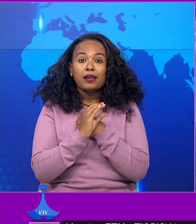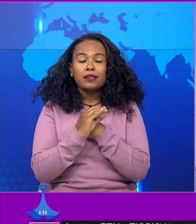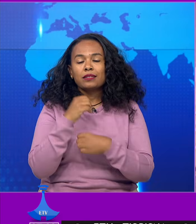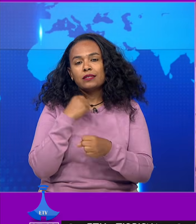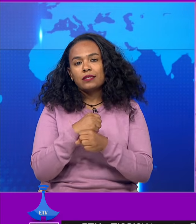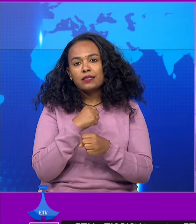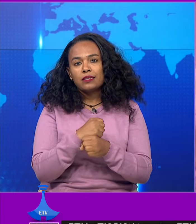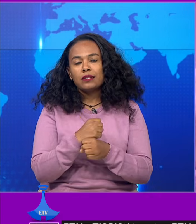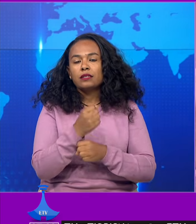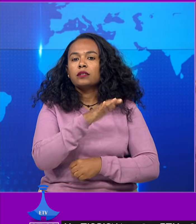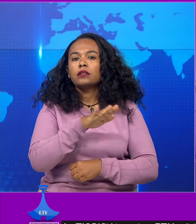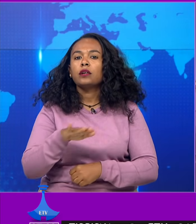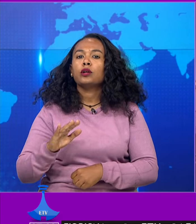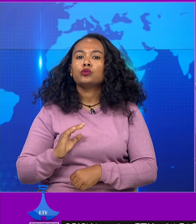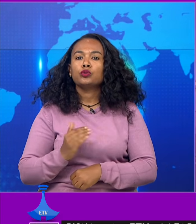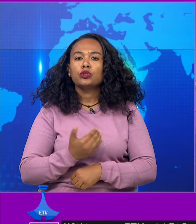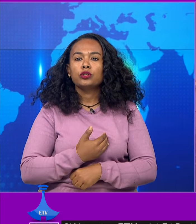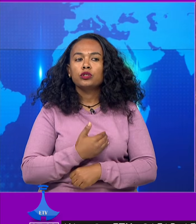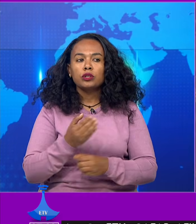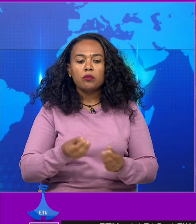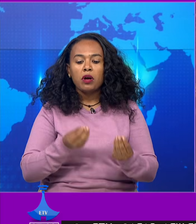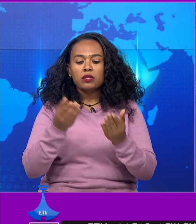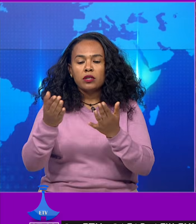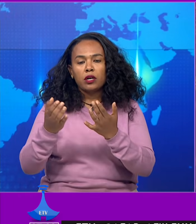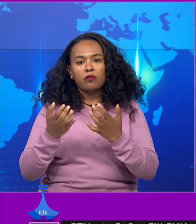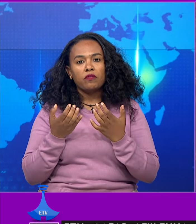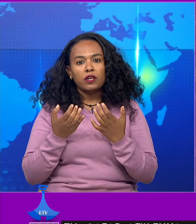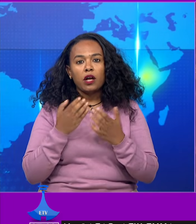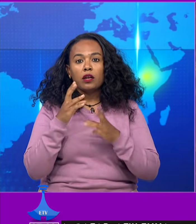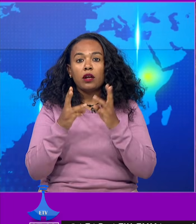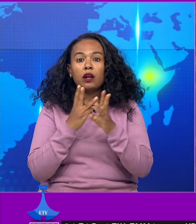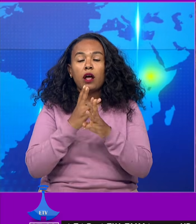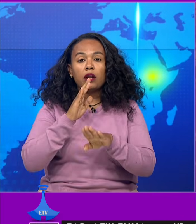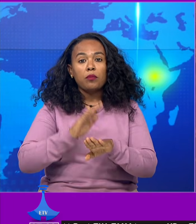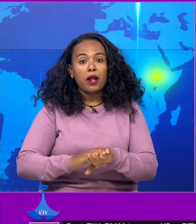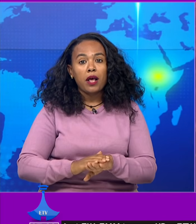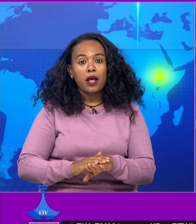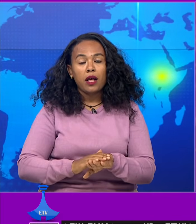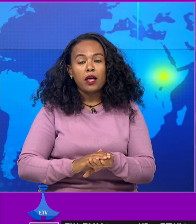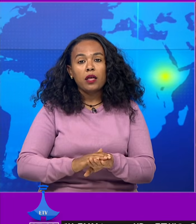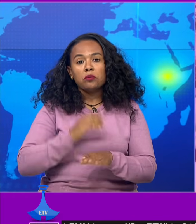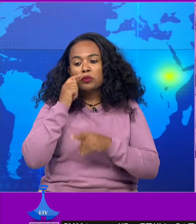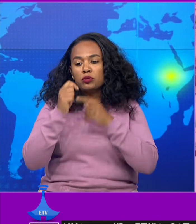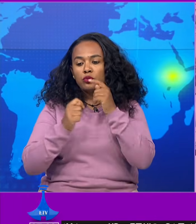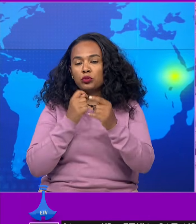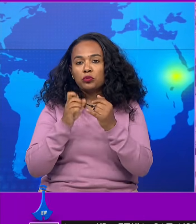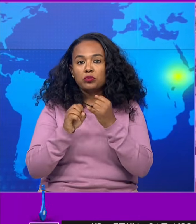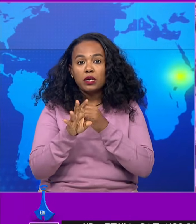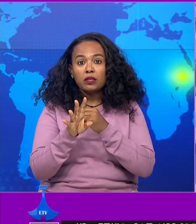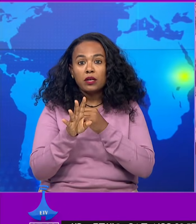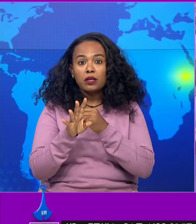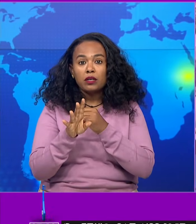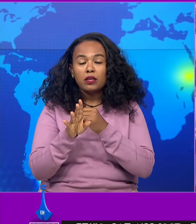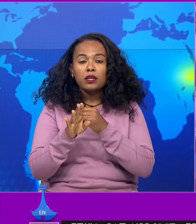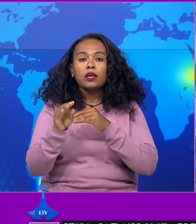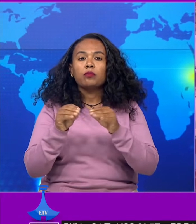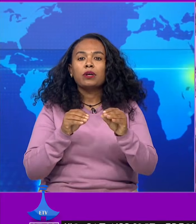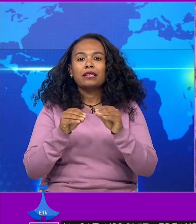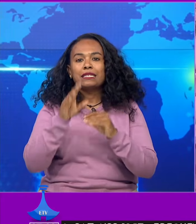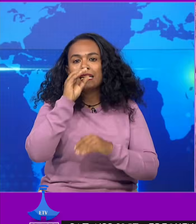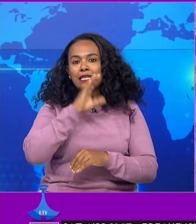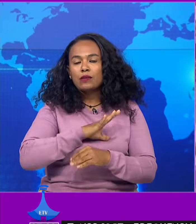ሰርተን ለልጆቻችን ማስረከብ እንሻለን። ዓለም ላይ በቱሪዝም ሴክተር